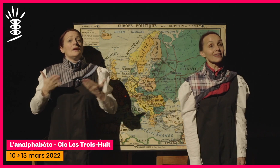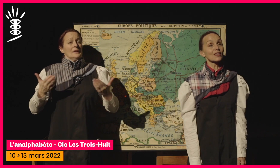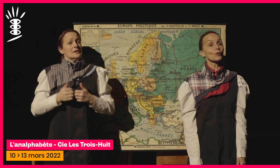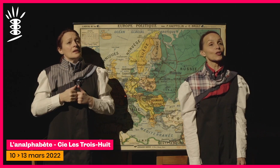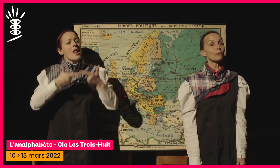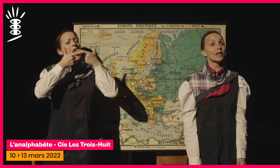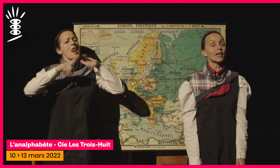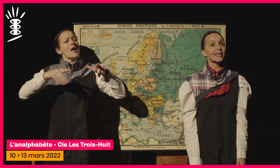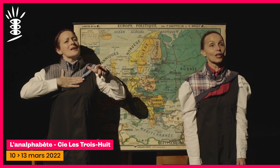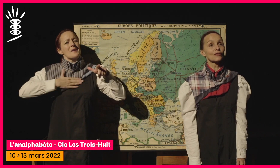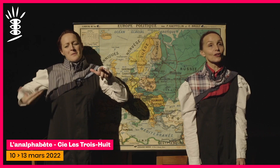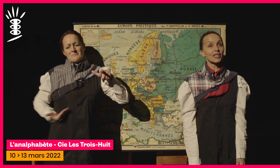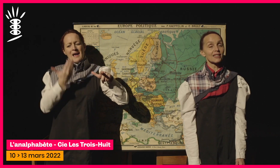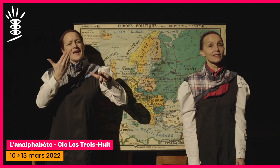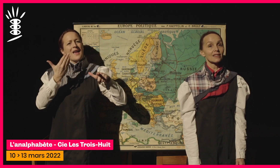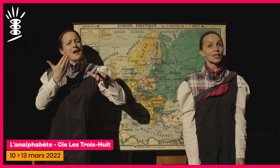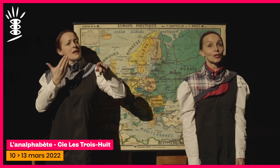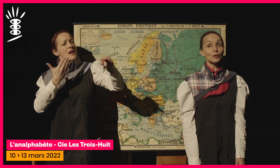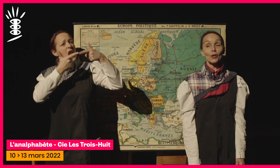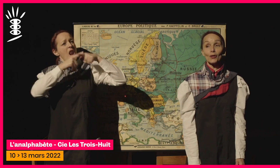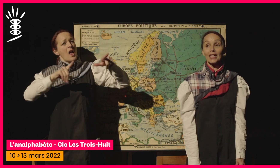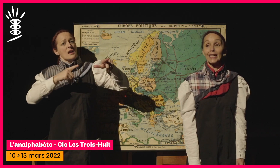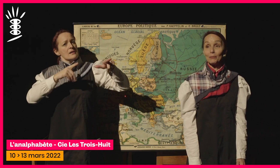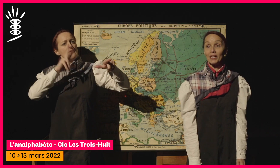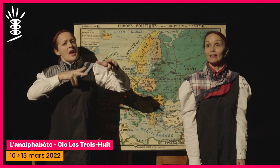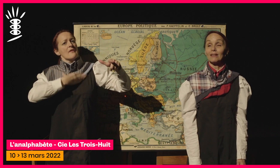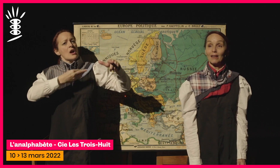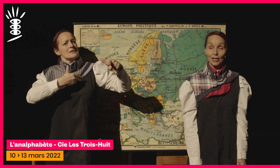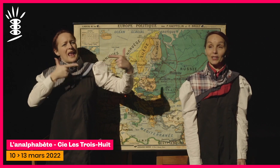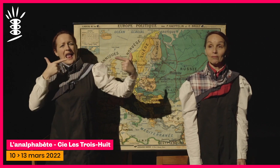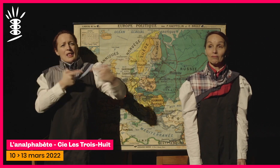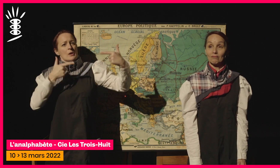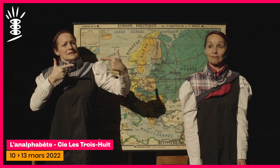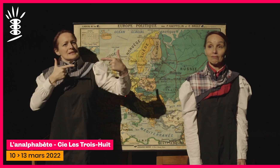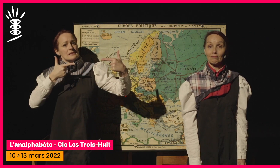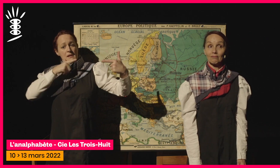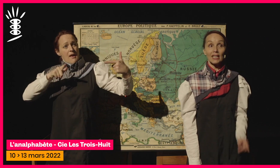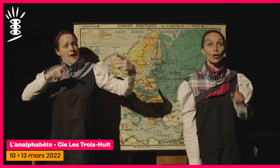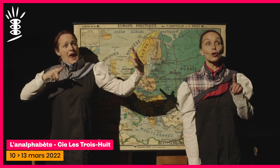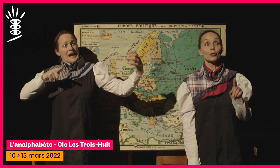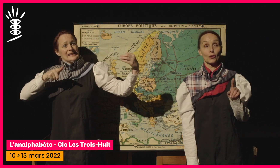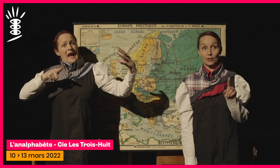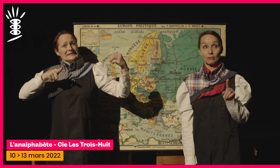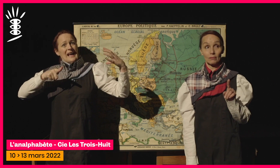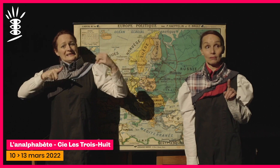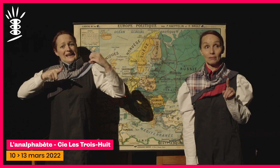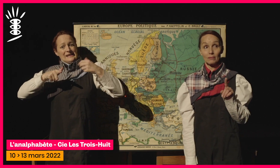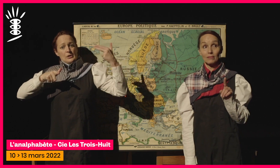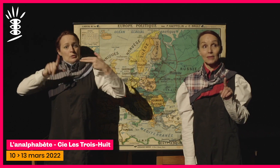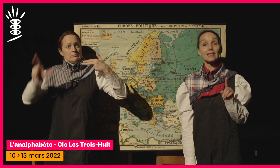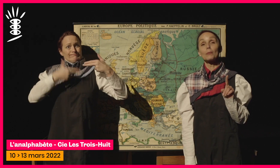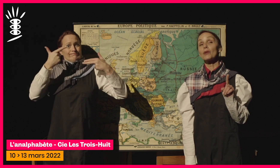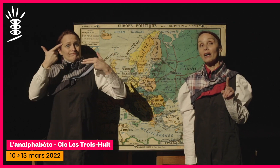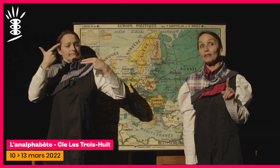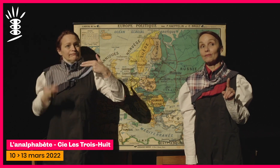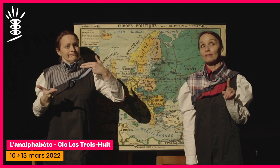C'est pour cette raison que j'appelle la langue française une langue ennemie, elle aussi. Il y a encore une autre raison,